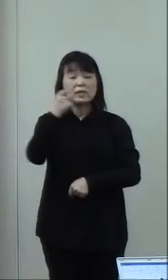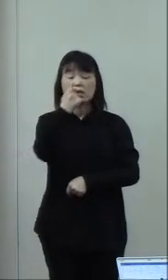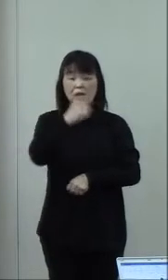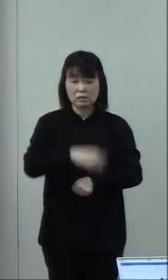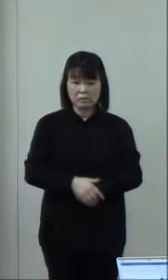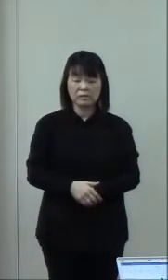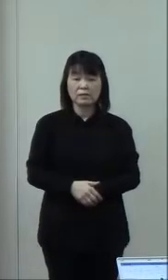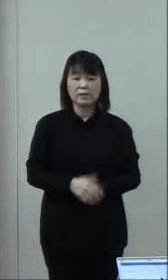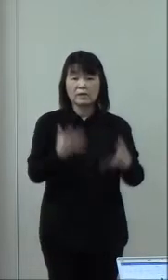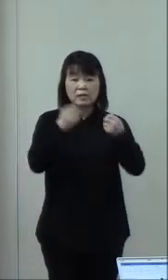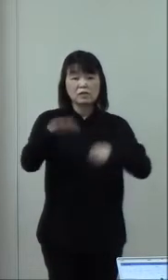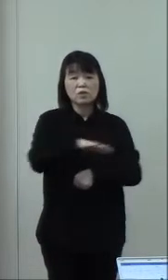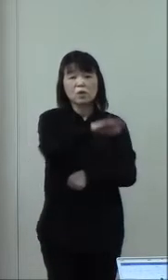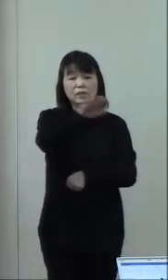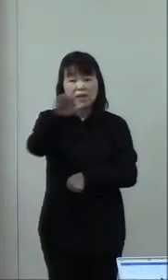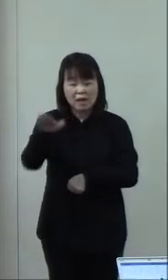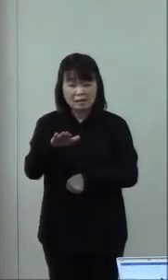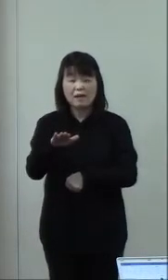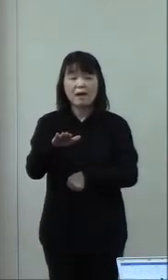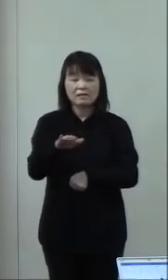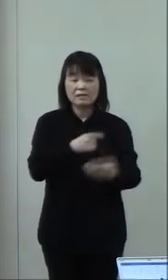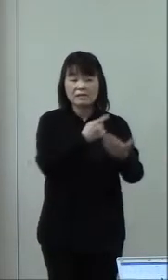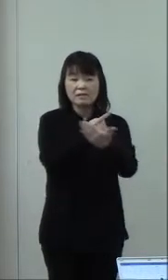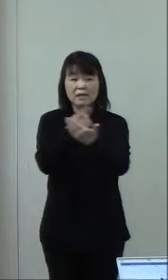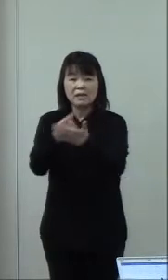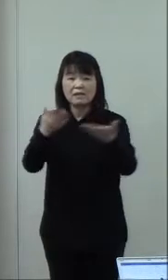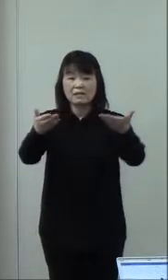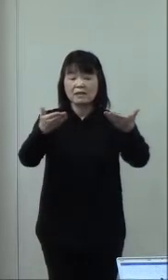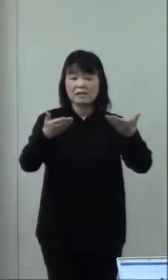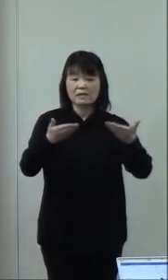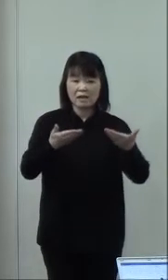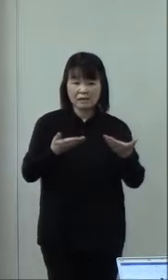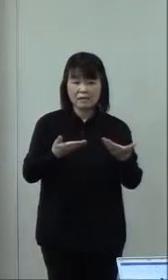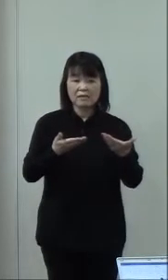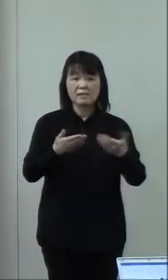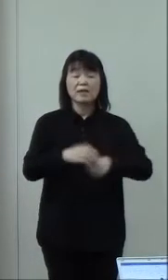多くの方にですね参加いただいてですね、出雲で、